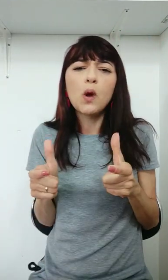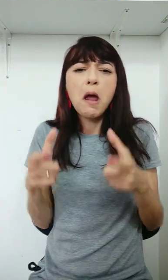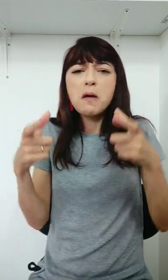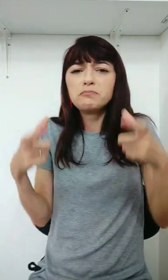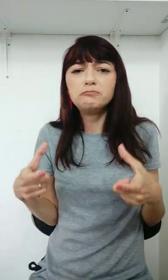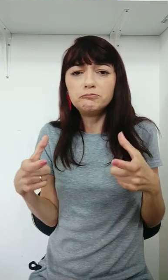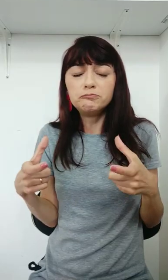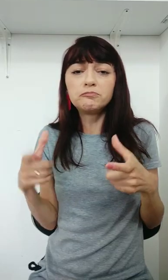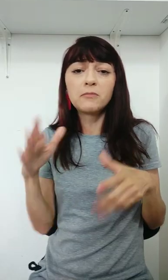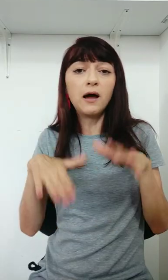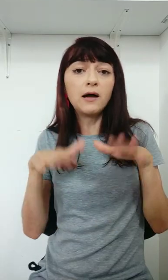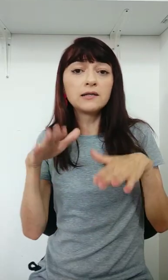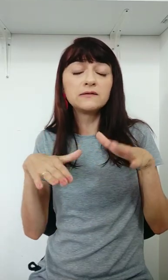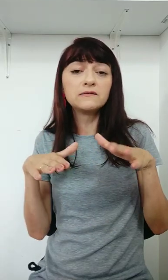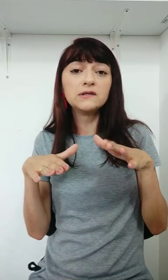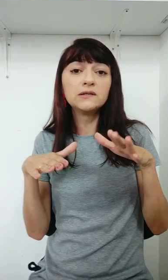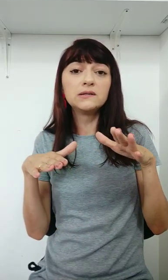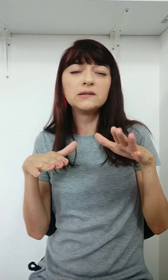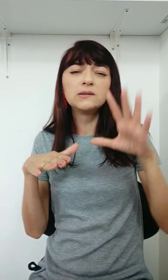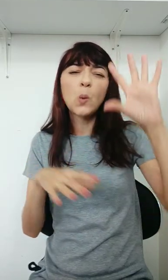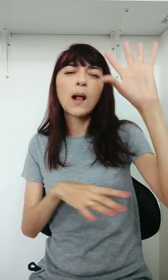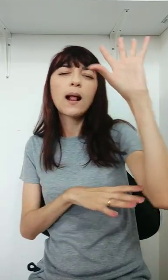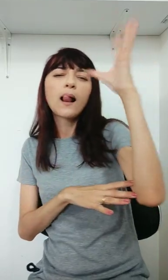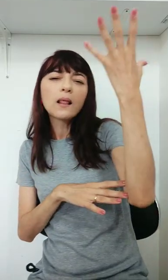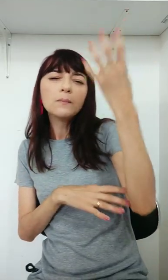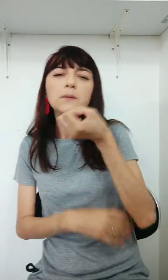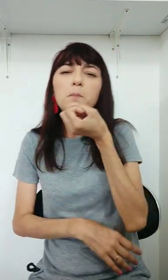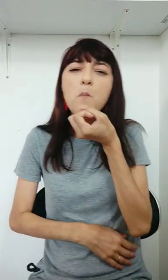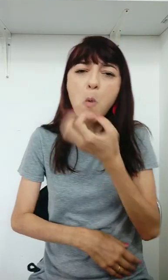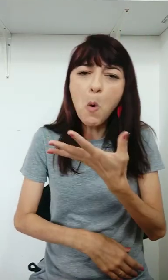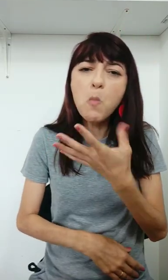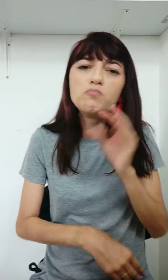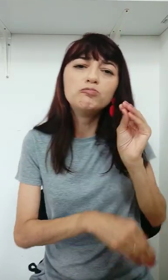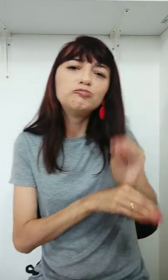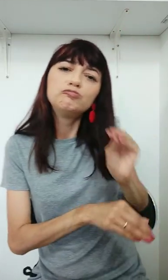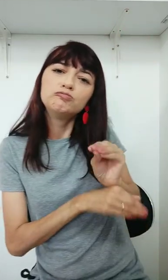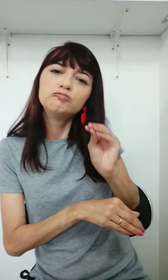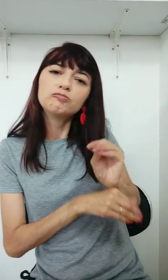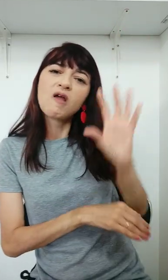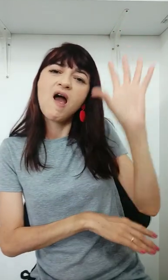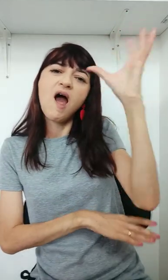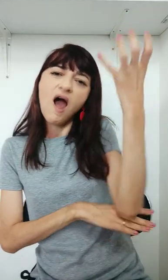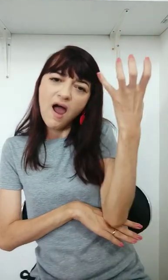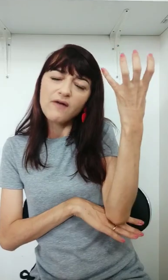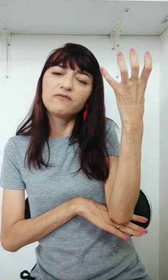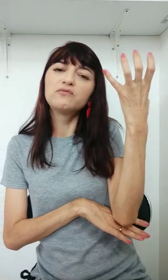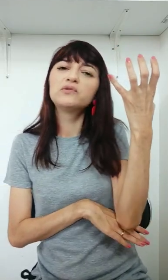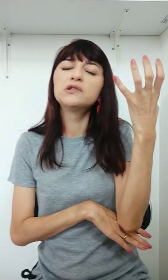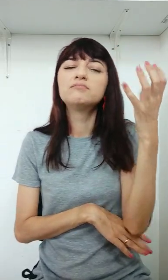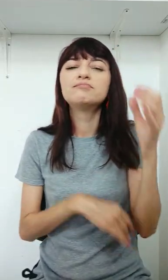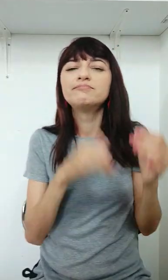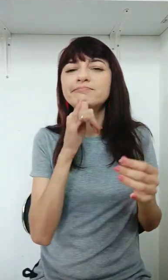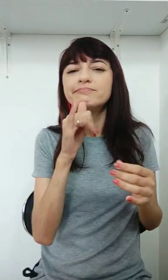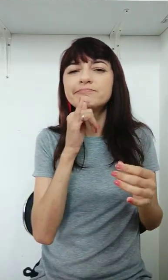árvore. Essa árvore está num local específico, tá? E essa árvore, se a gente cuidar dela, se a